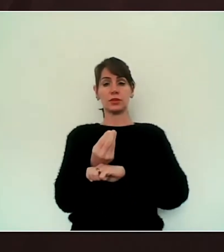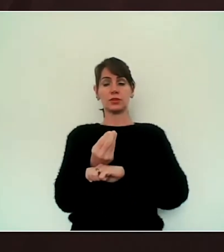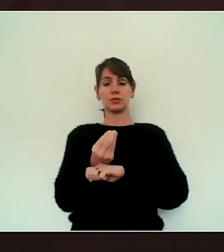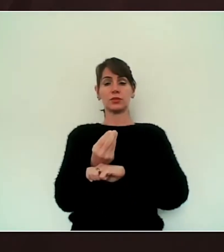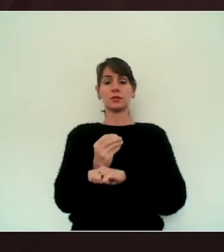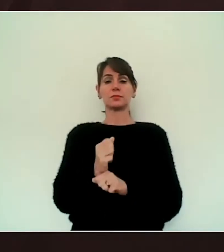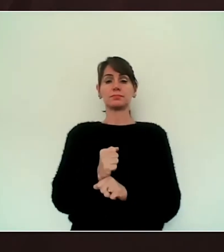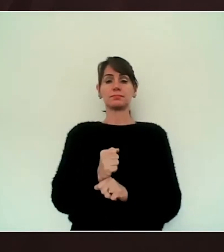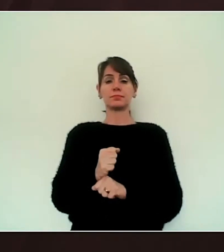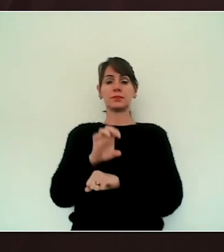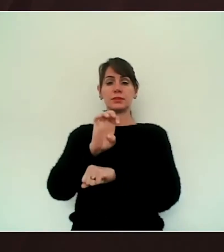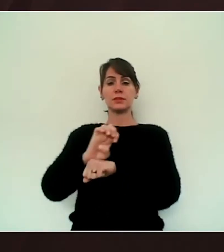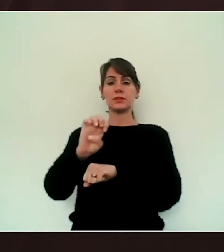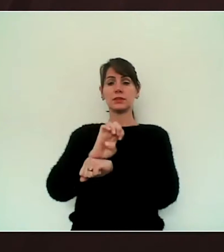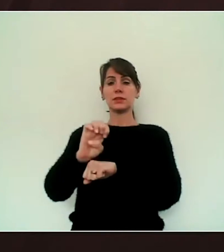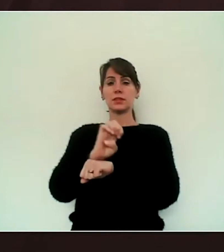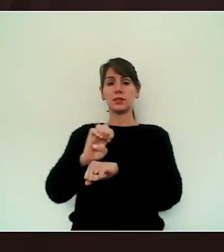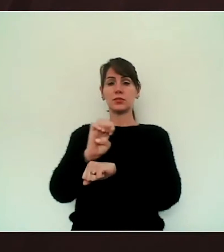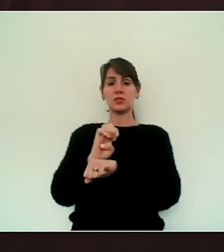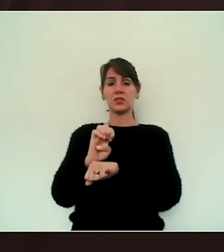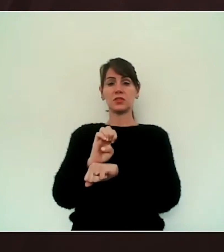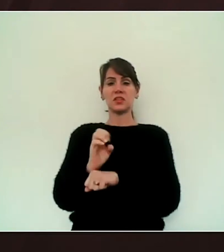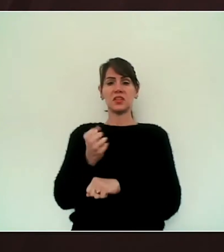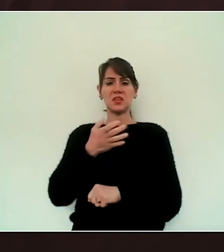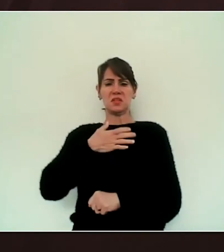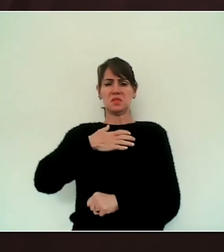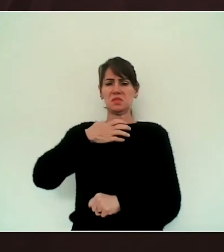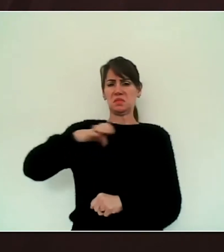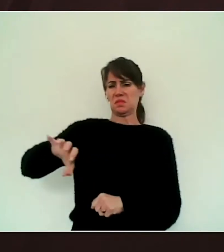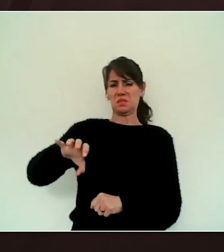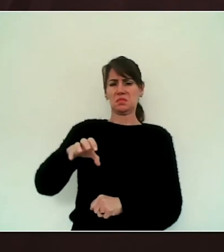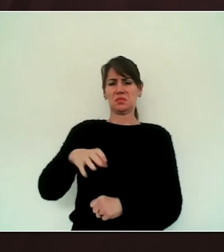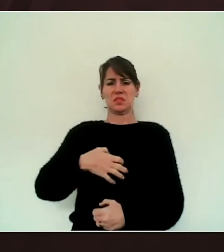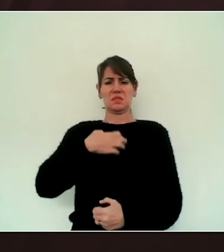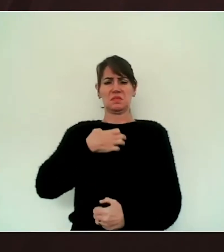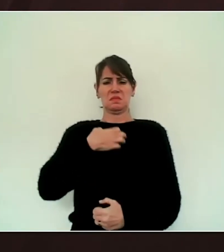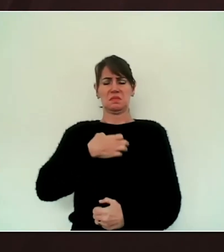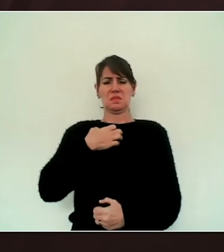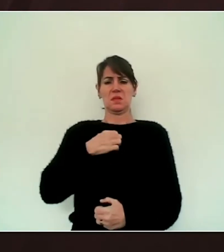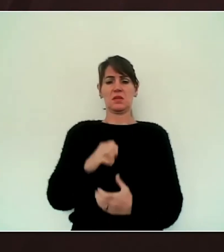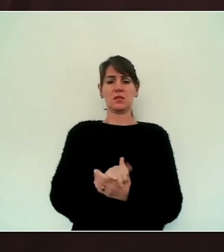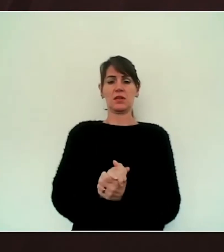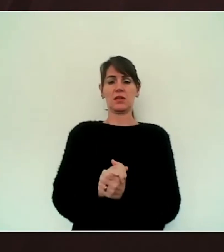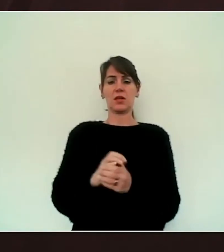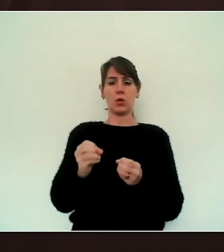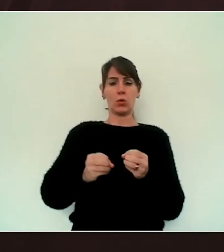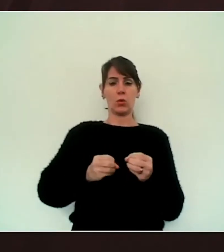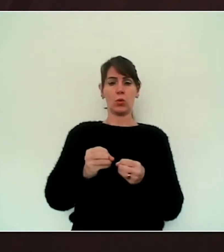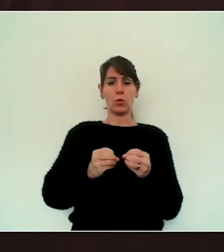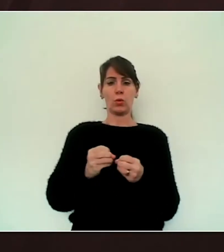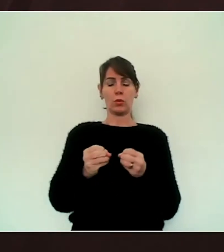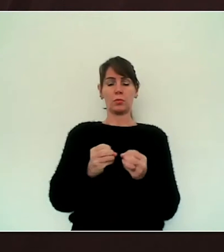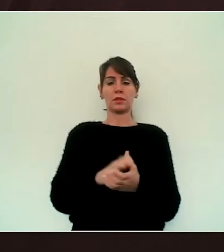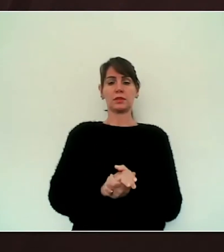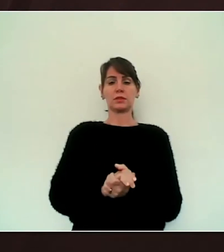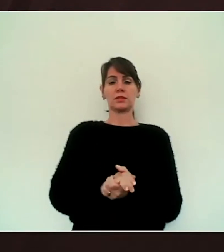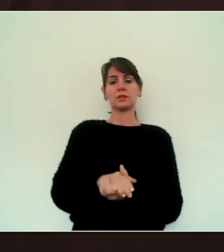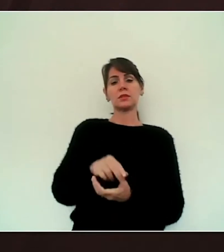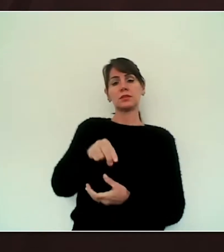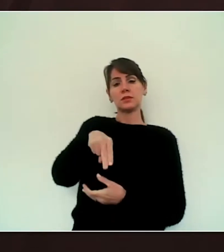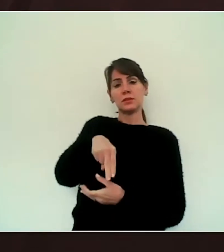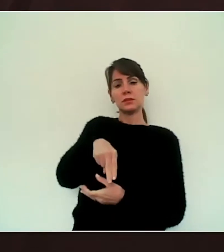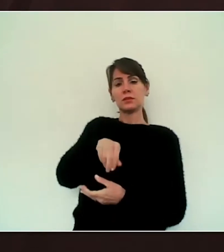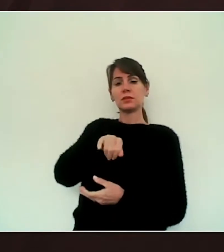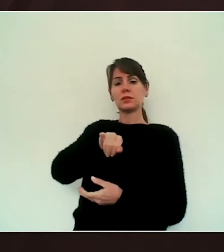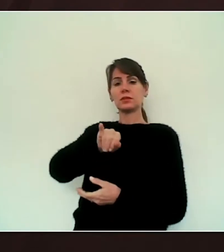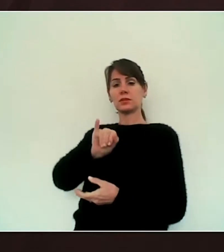a obra dos nicolaítas, mas, por outro lado, demonstra que os nicolaítas já existiam